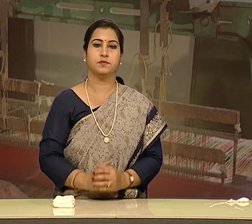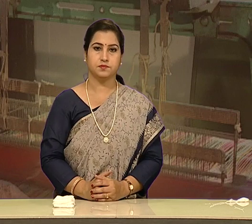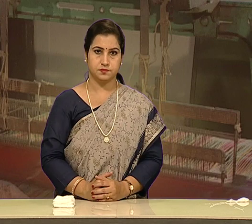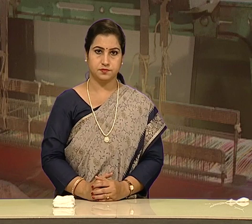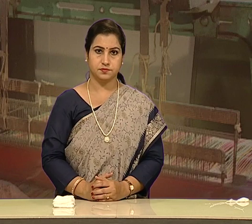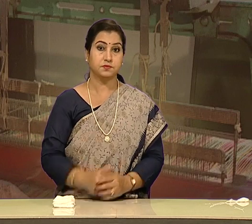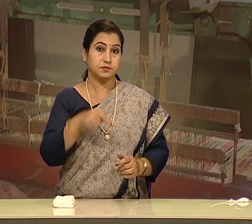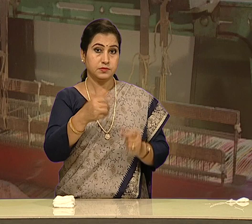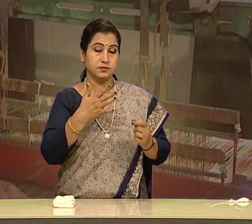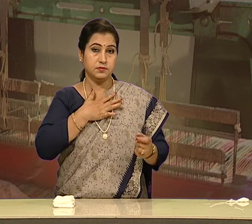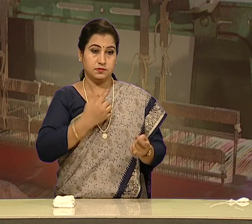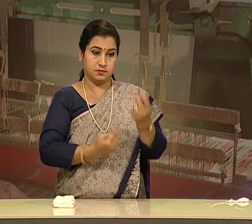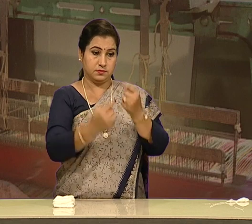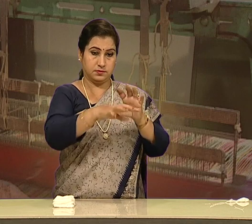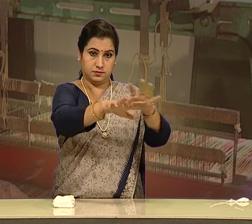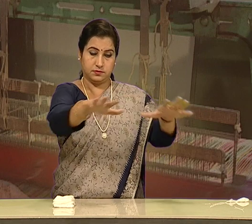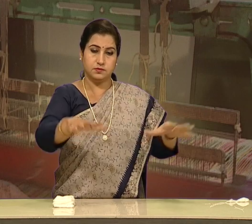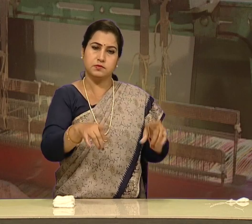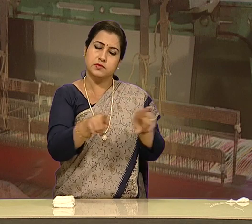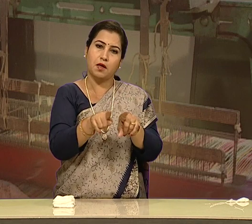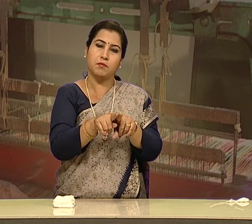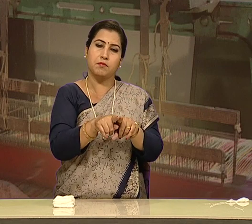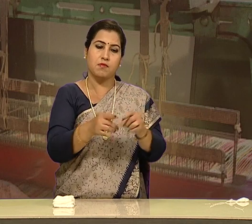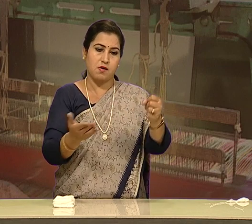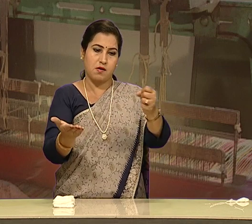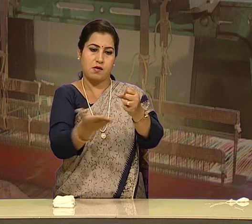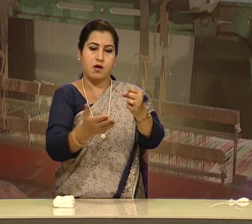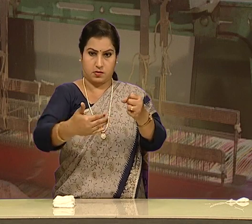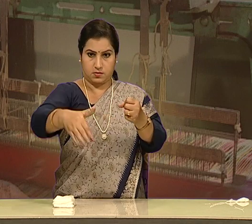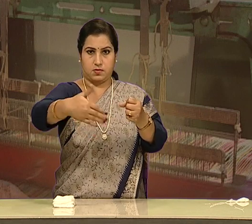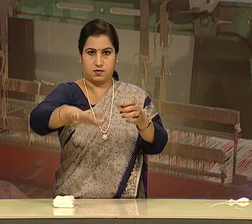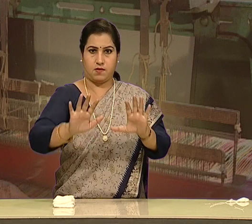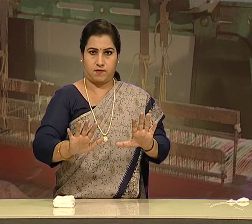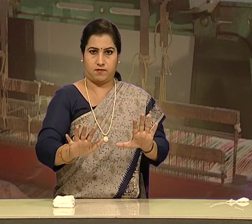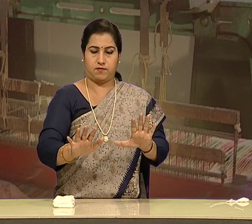यह खेत भी कटाई के लिए तैयार है।